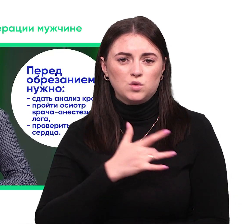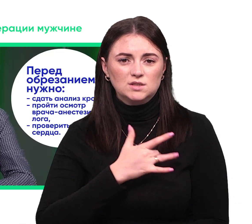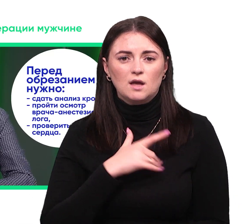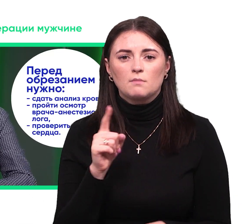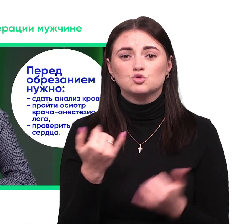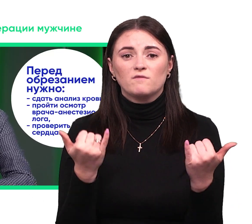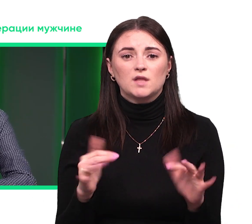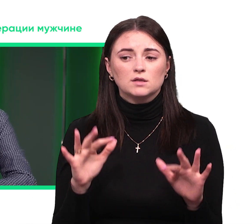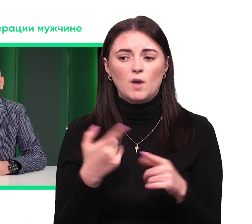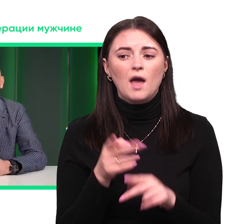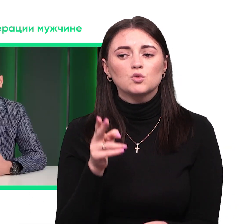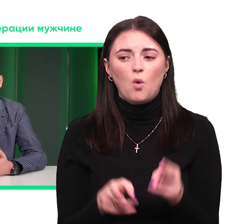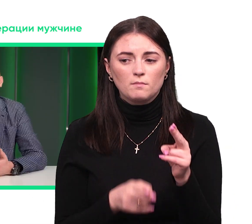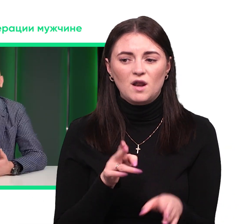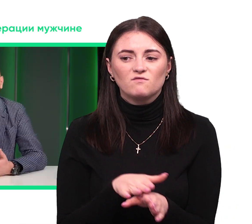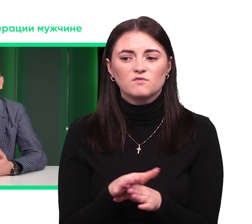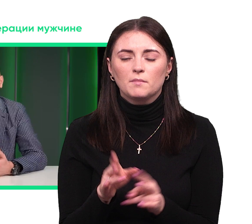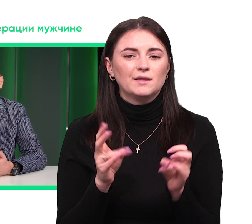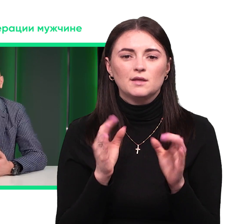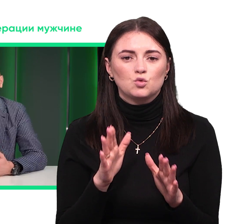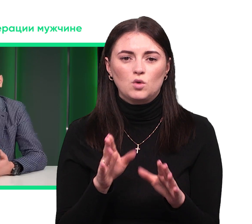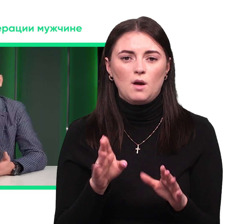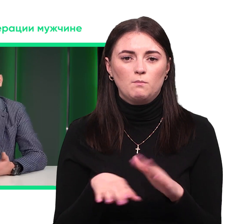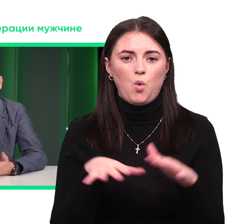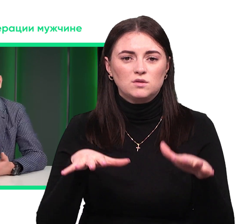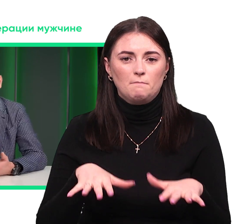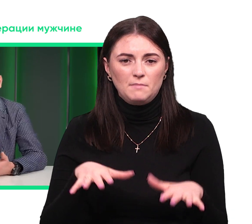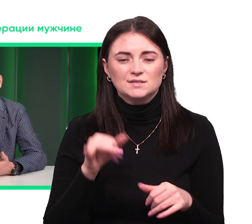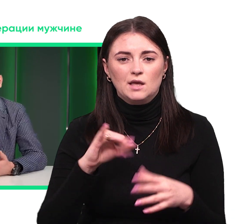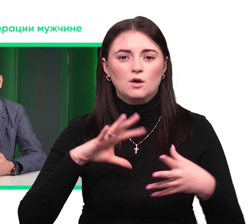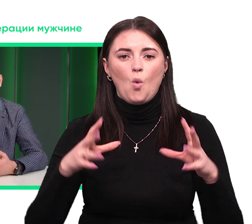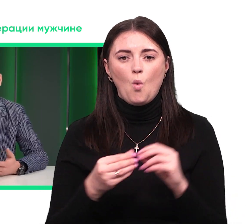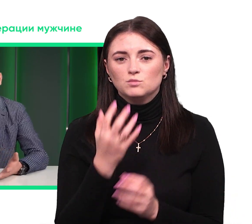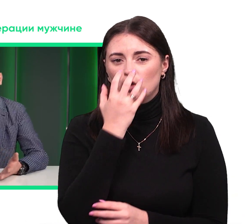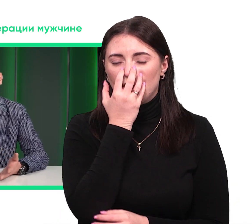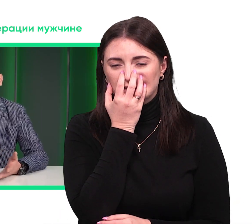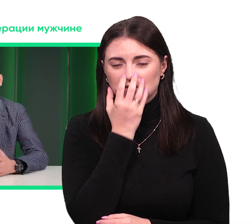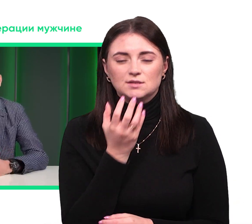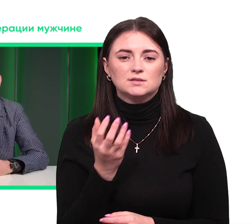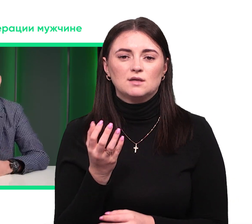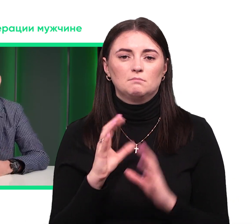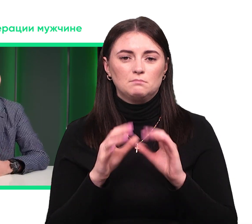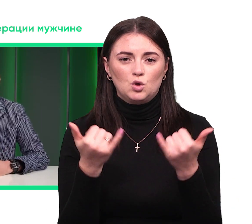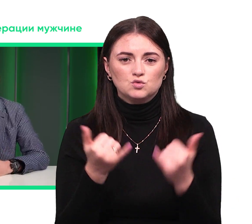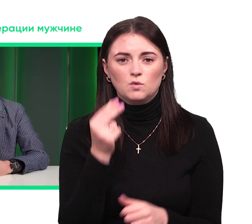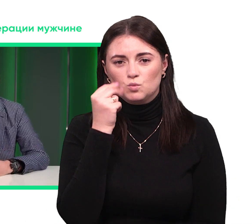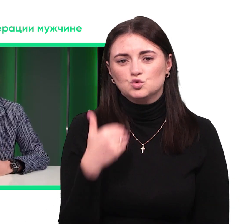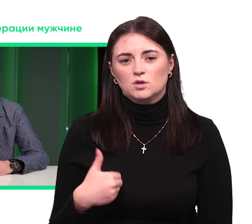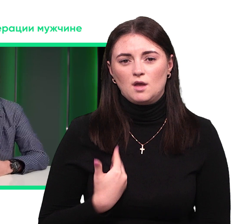в настоящий момент эта операция выполняется не только под местной анестезией, но и под общей анестезией. Мир современный, мужчины